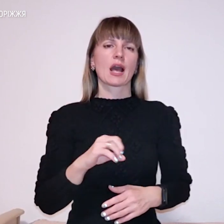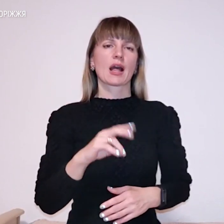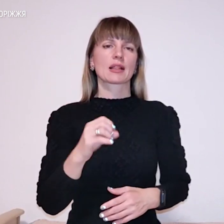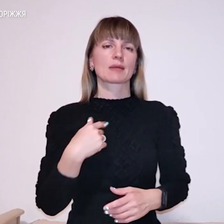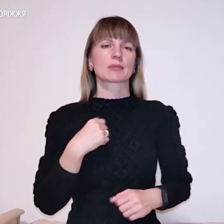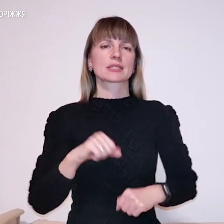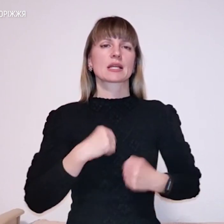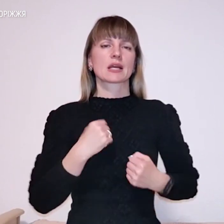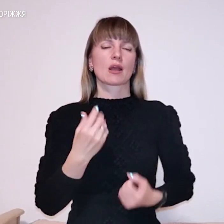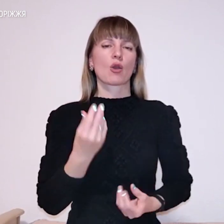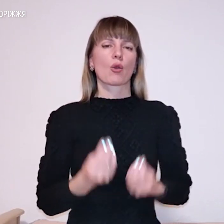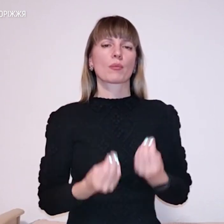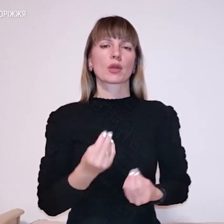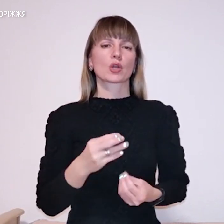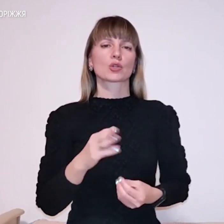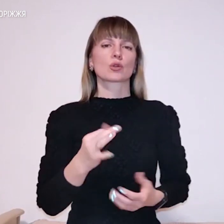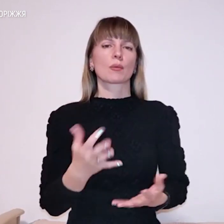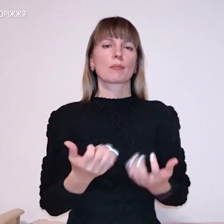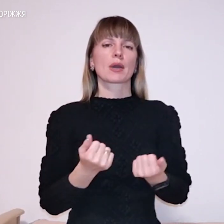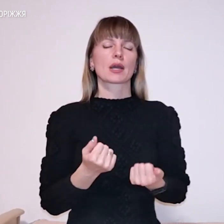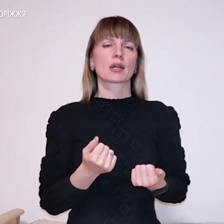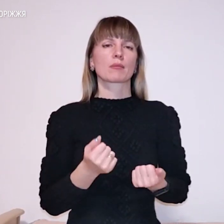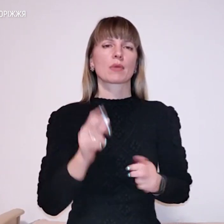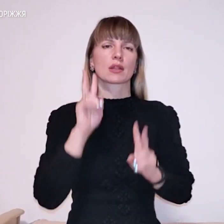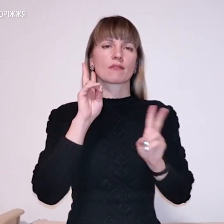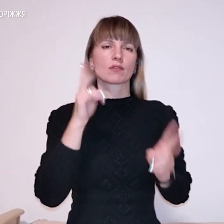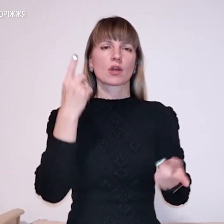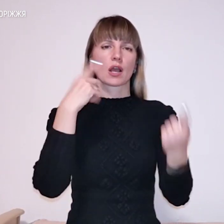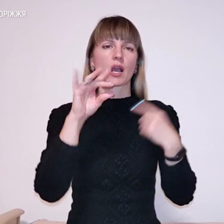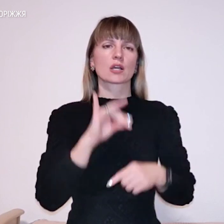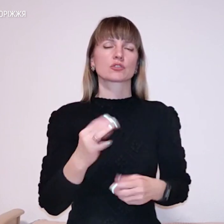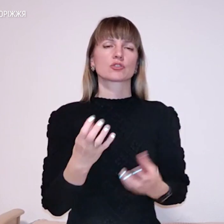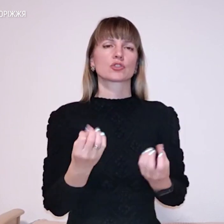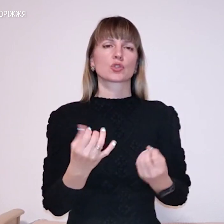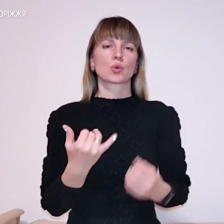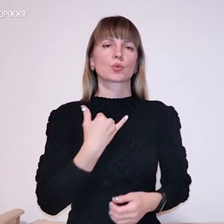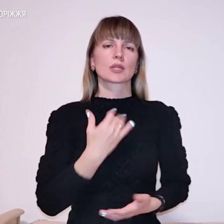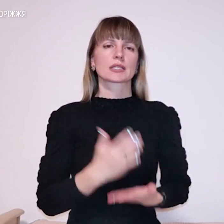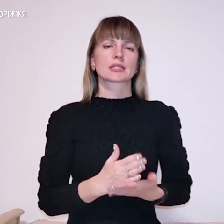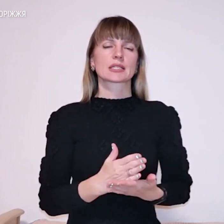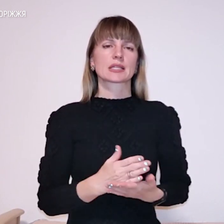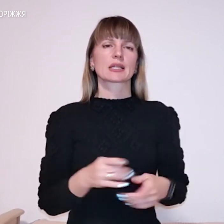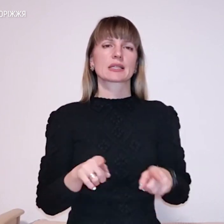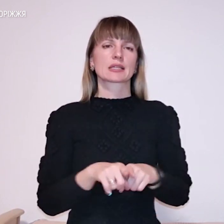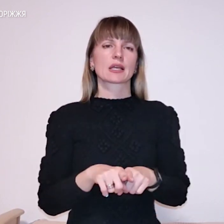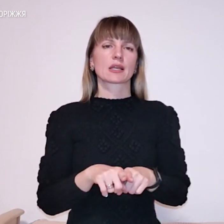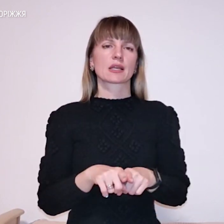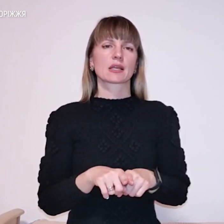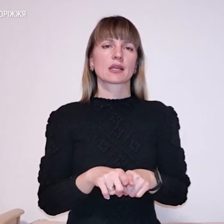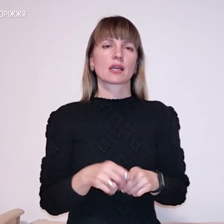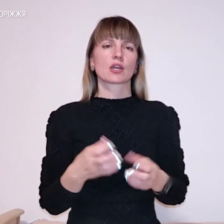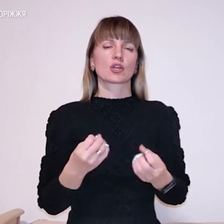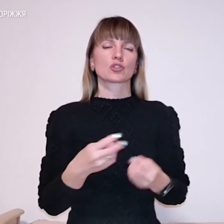стараємося обігрувати, то беремо зовсім невідому казку. Крім того, у нас є ще такі паралельні